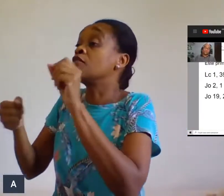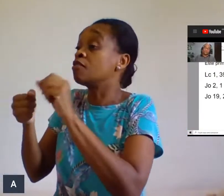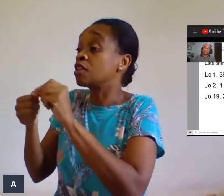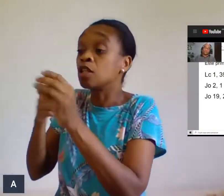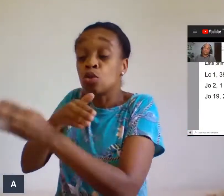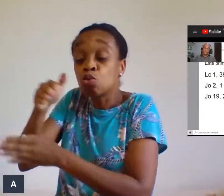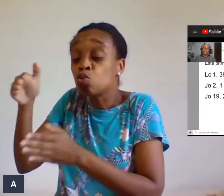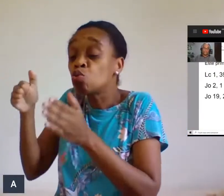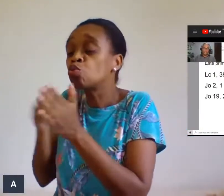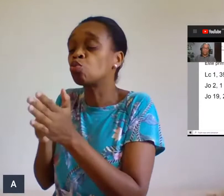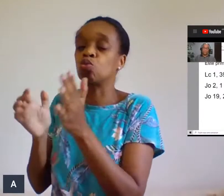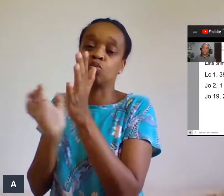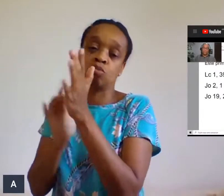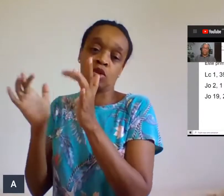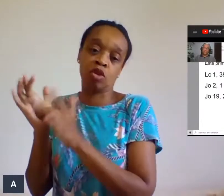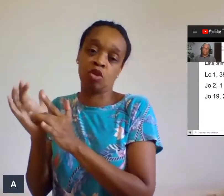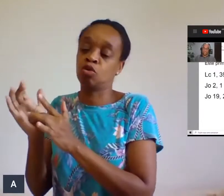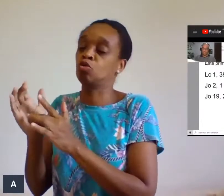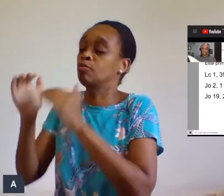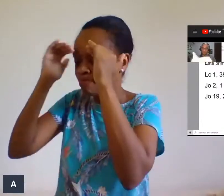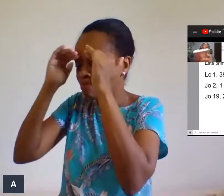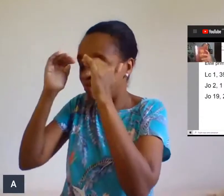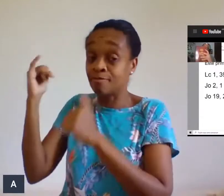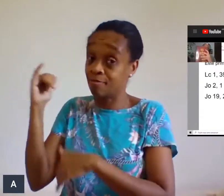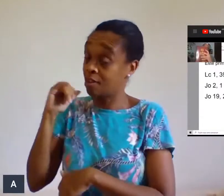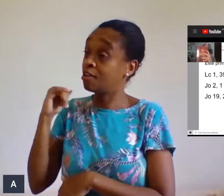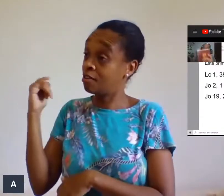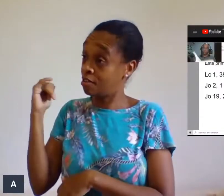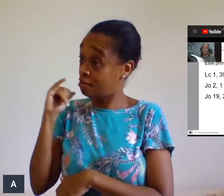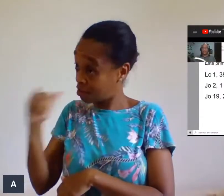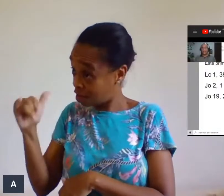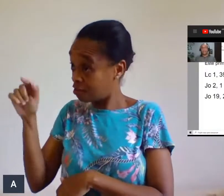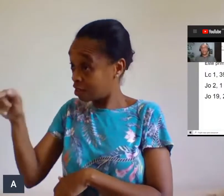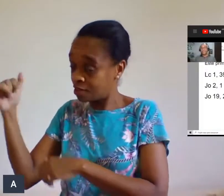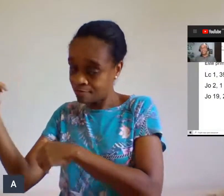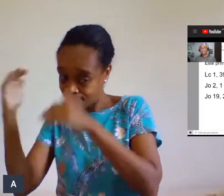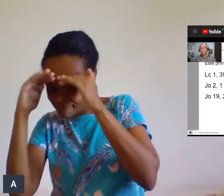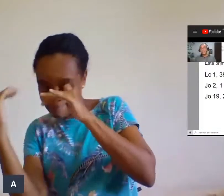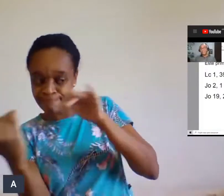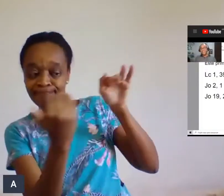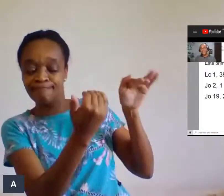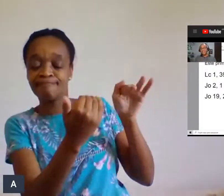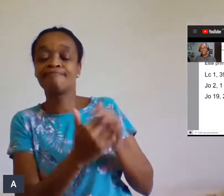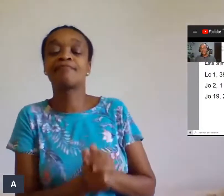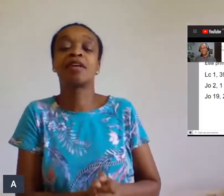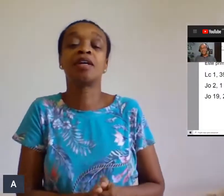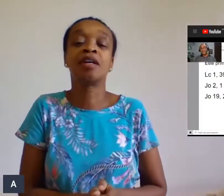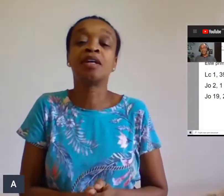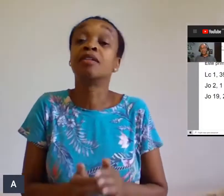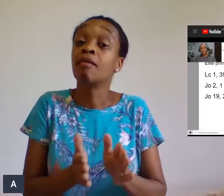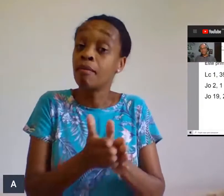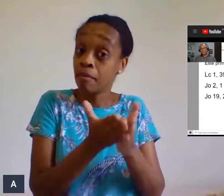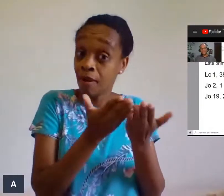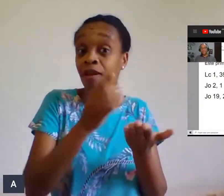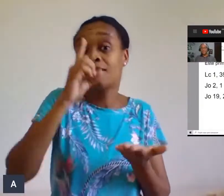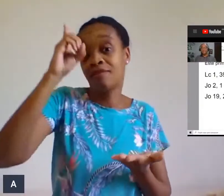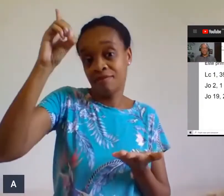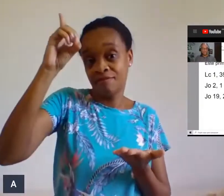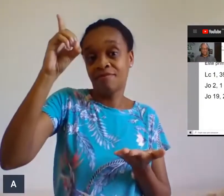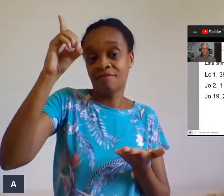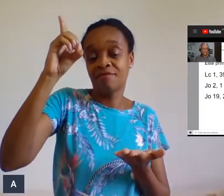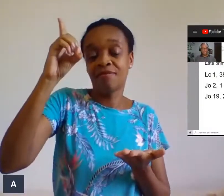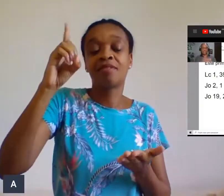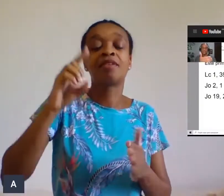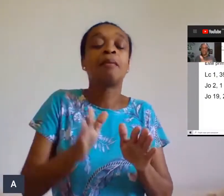Deus. E a Bíblia de Jerusalém, a qual eu estou usando, é a mais fidedigna aos